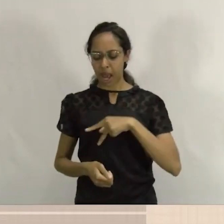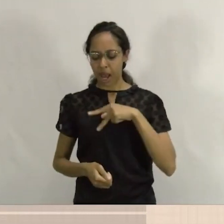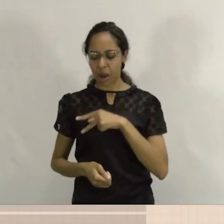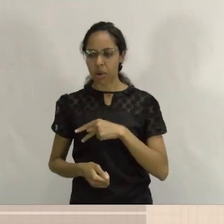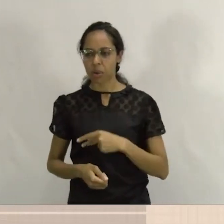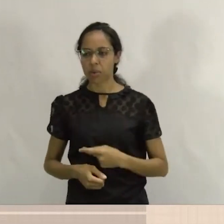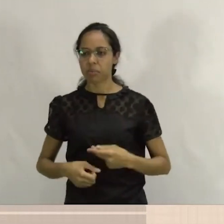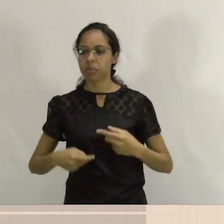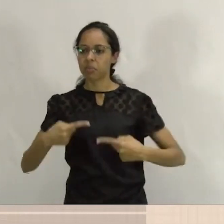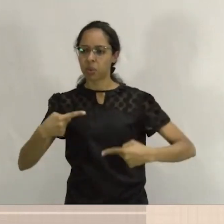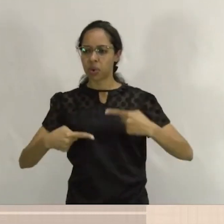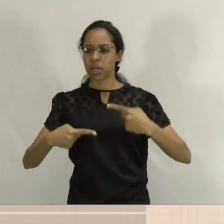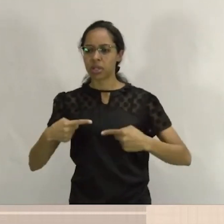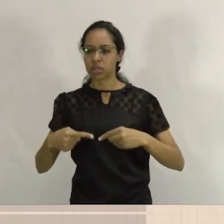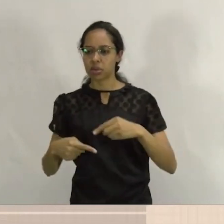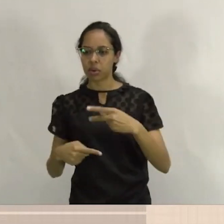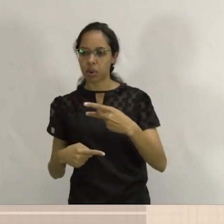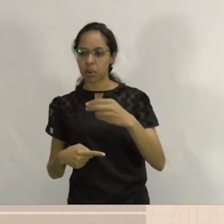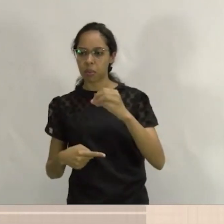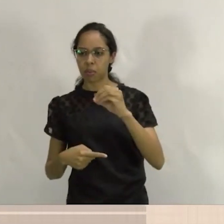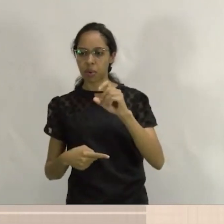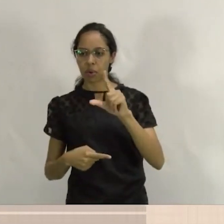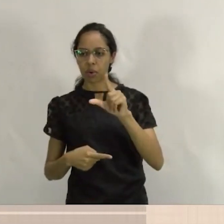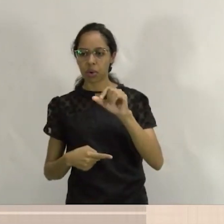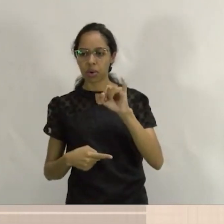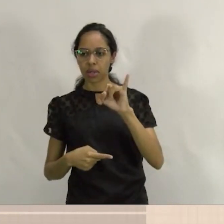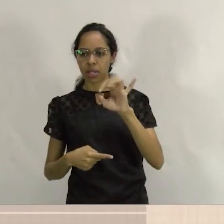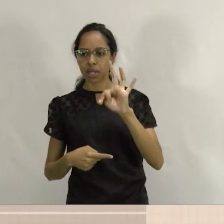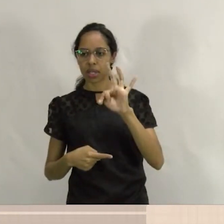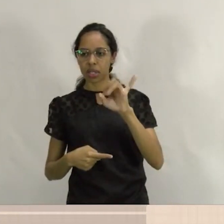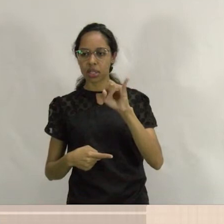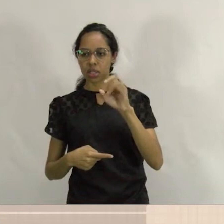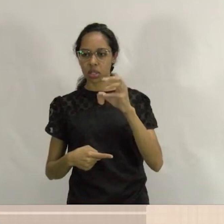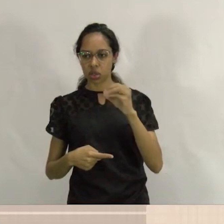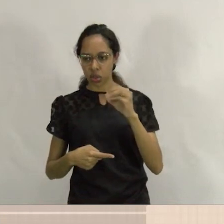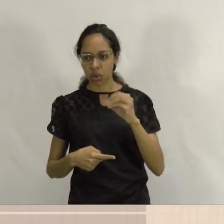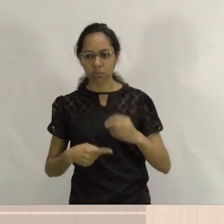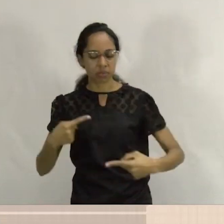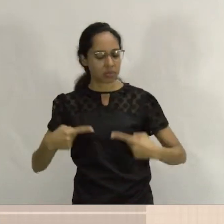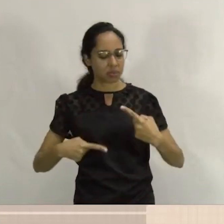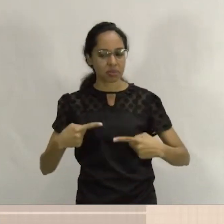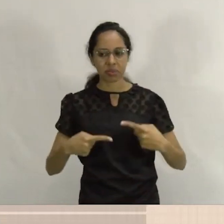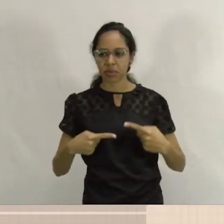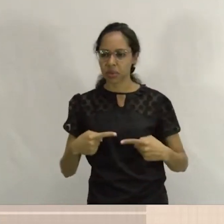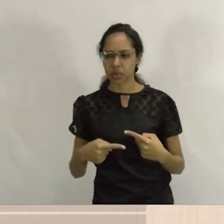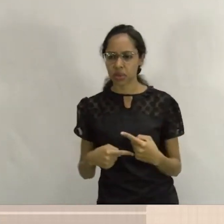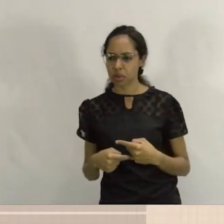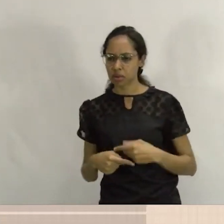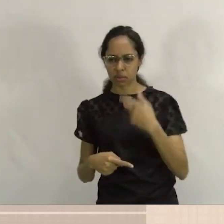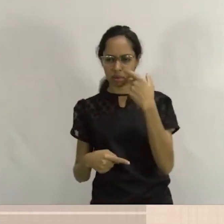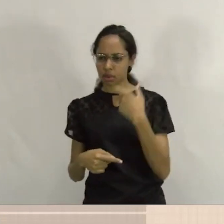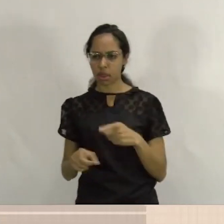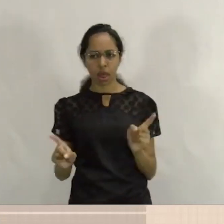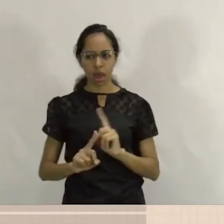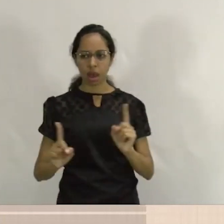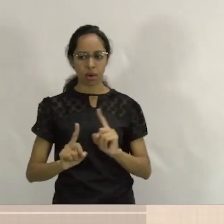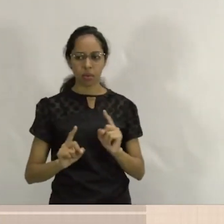devia favores a ninguém, ele não tinha rabo preso com ninguém, ele não precisava agradar